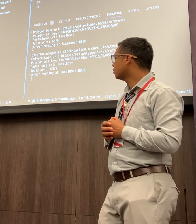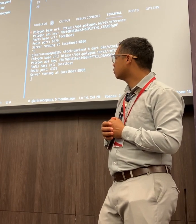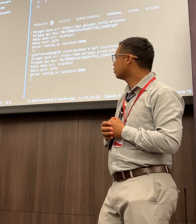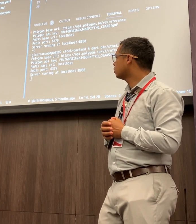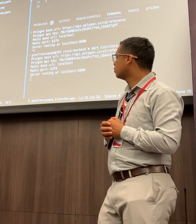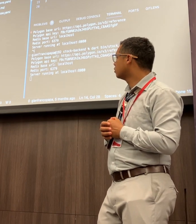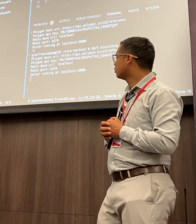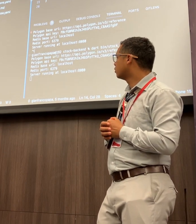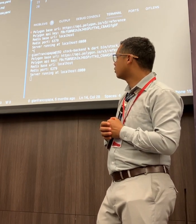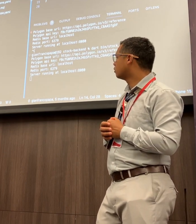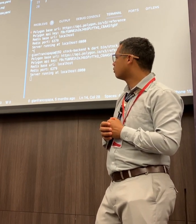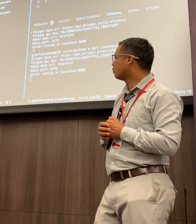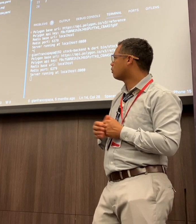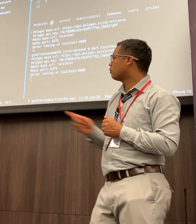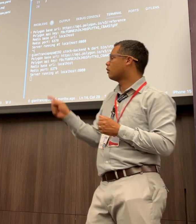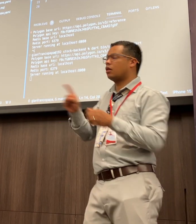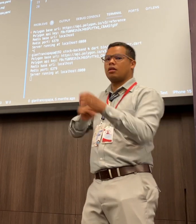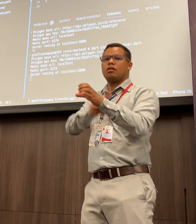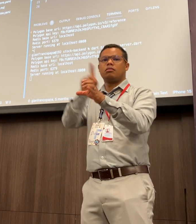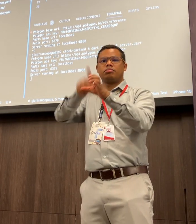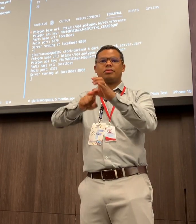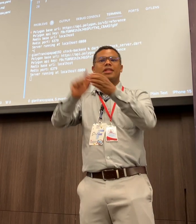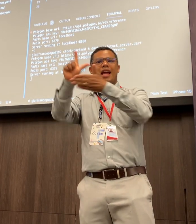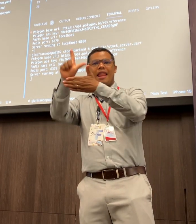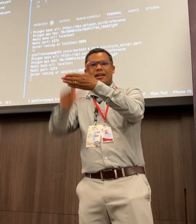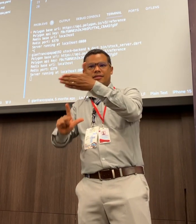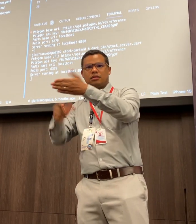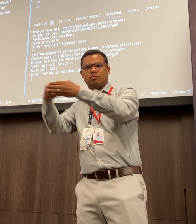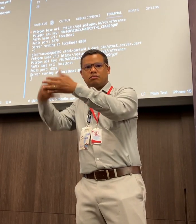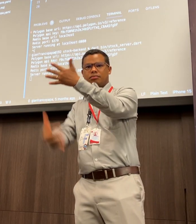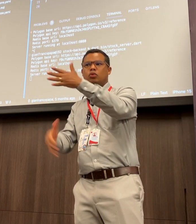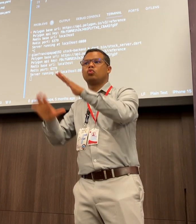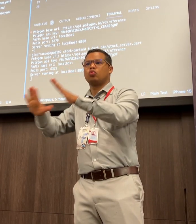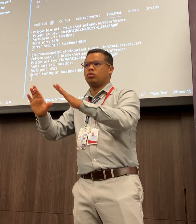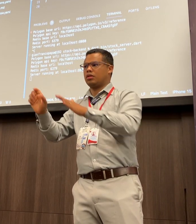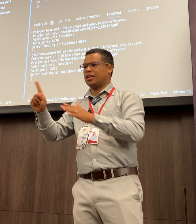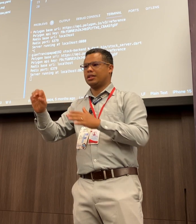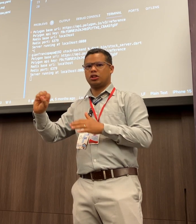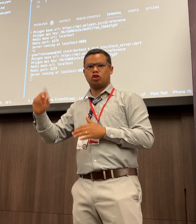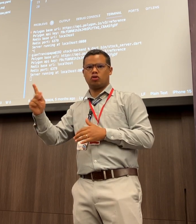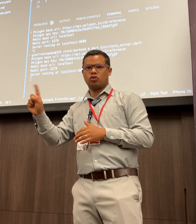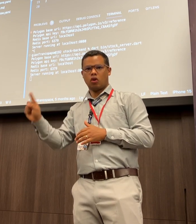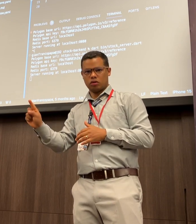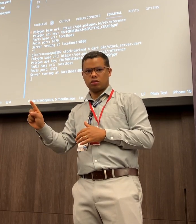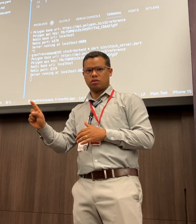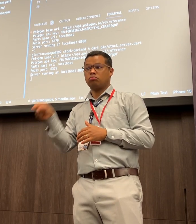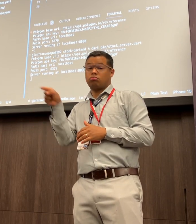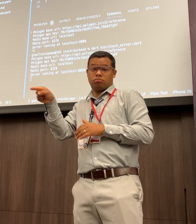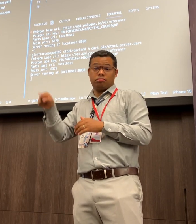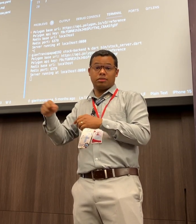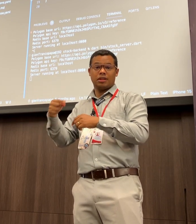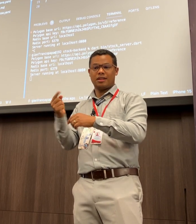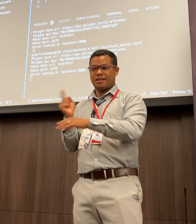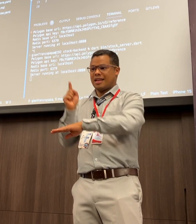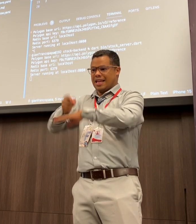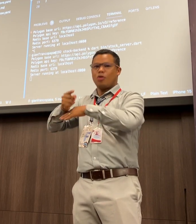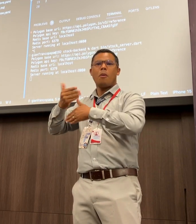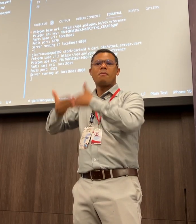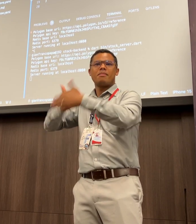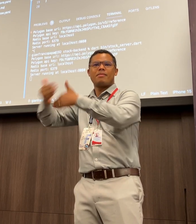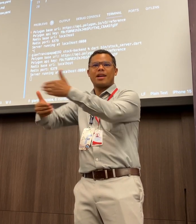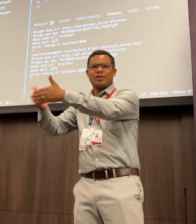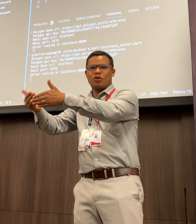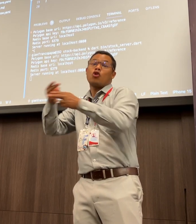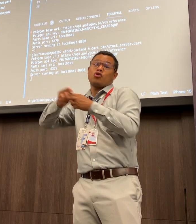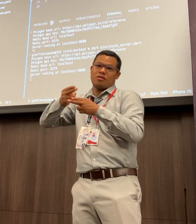básicamente suscribirse a la lista de stocks. Entonces, por eso es que tenemos un método que es getStocksByTicker,